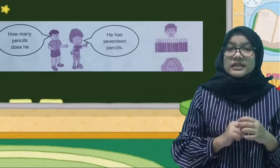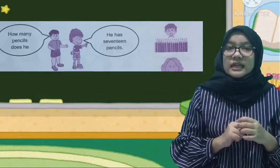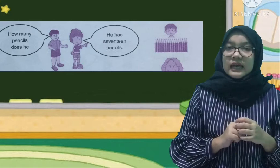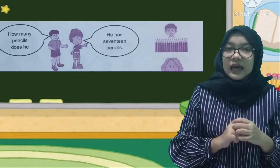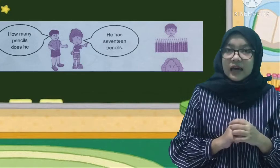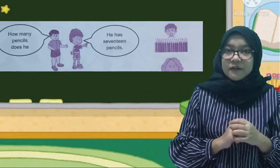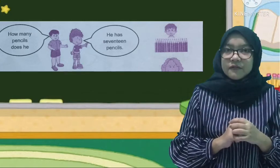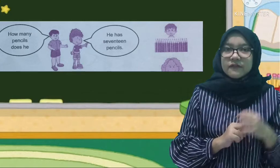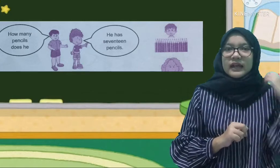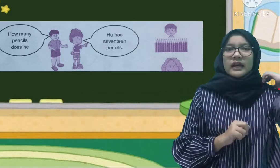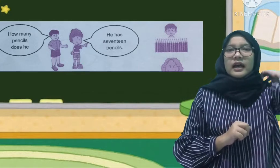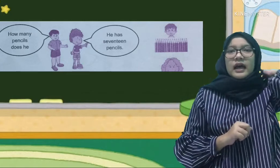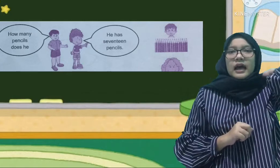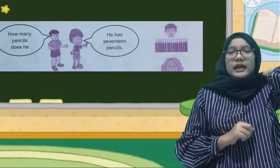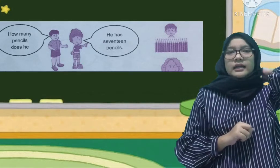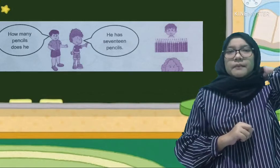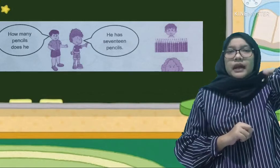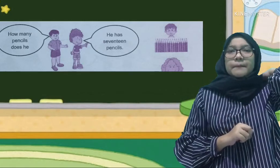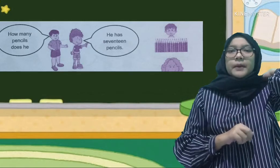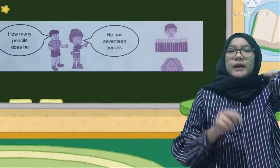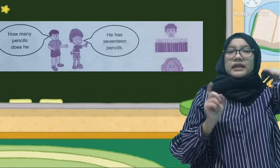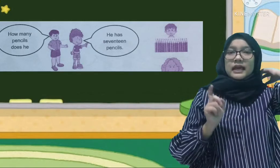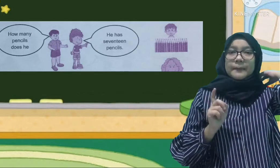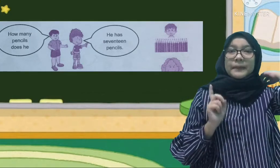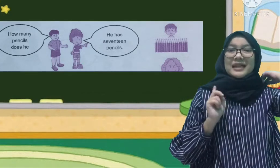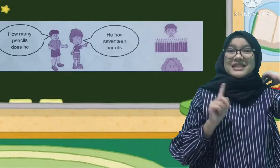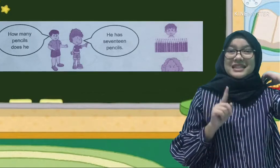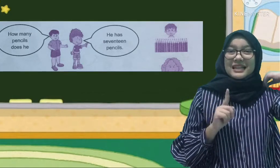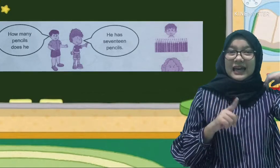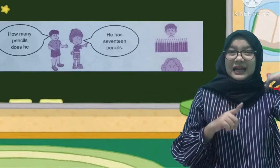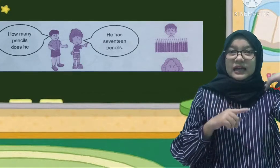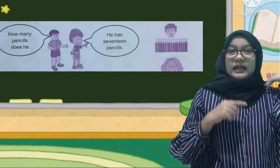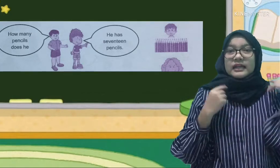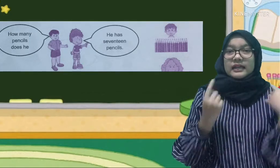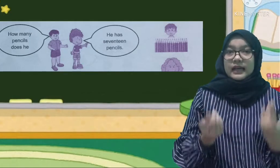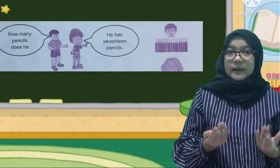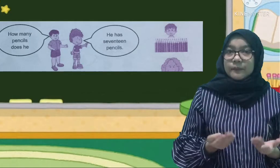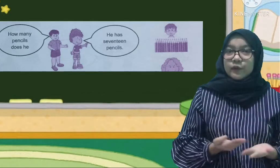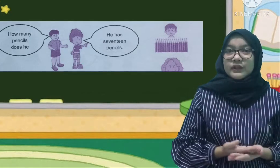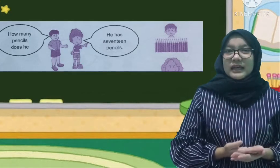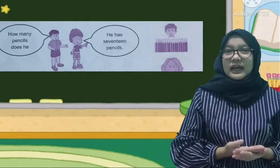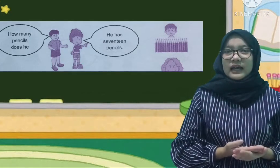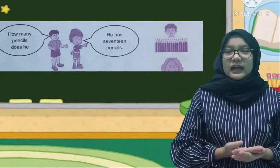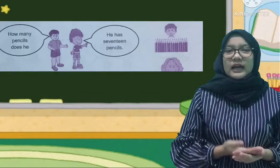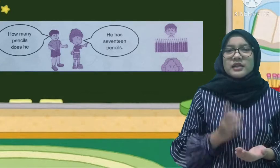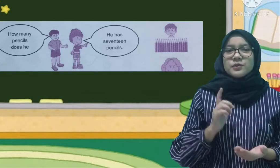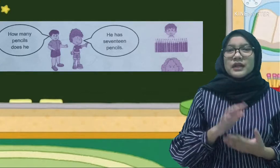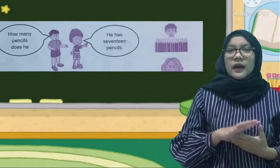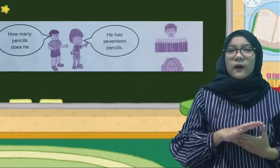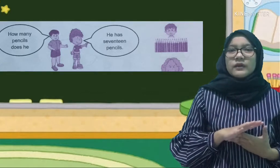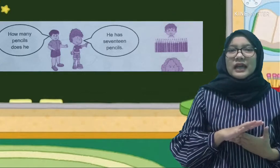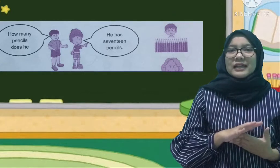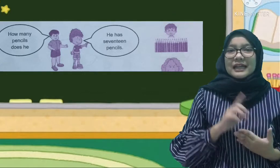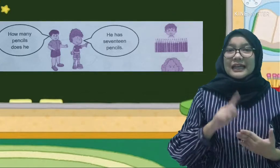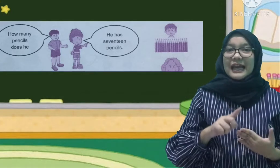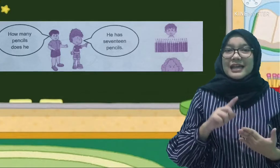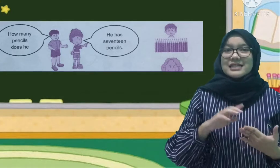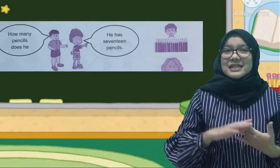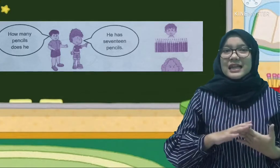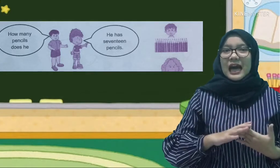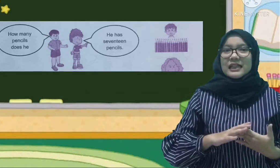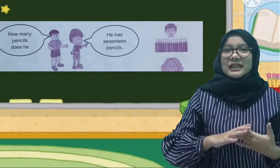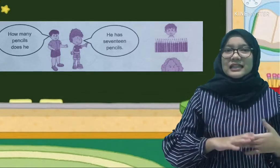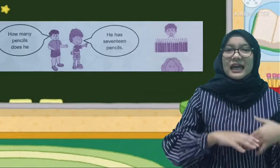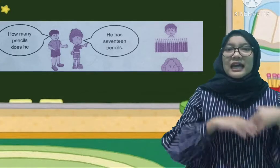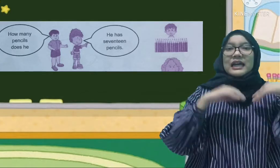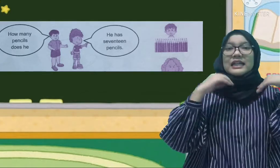pencil does he have? Nah, ada berapa banyak pensil yang dia punya? Nah, as we know that he and